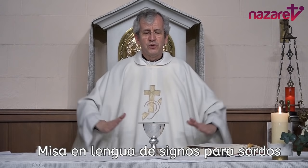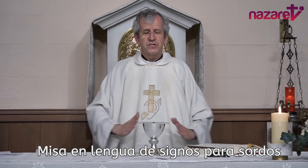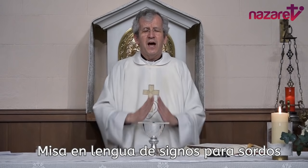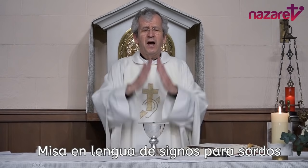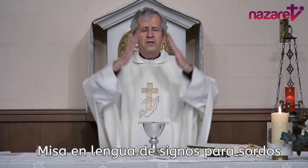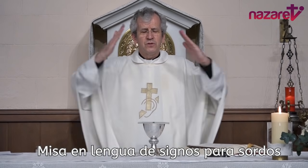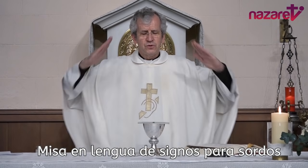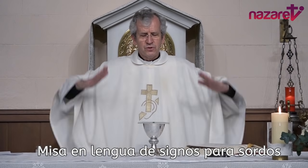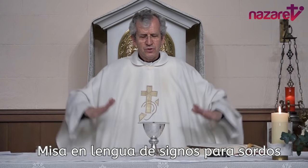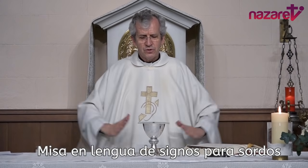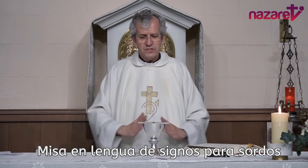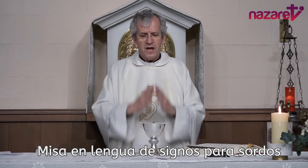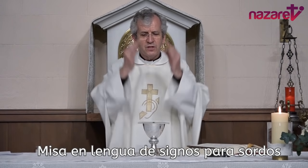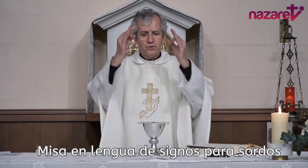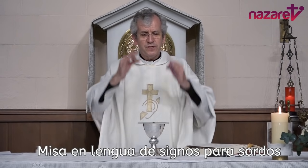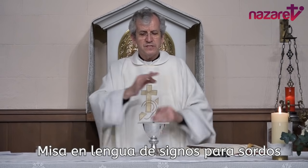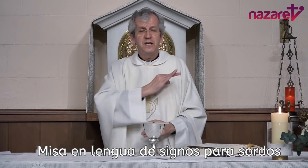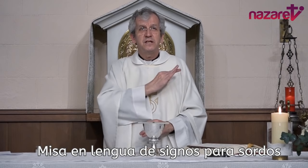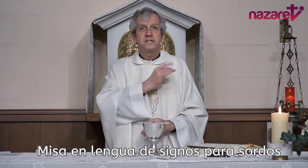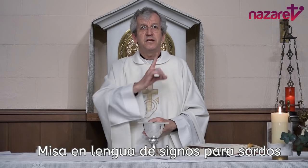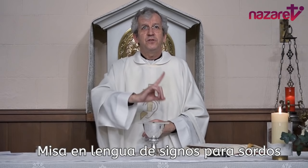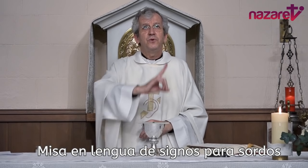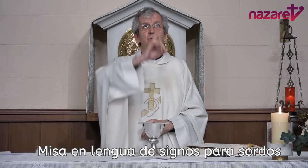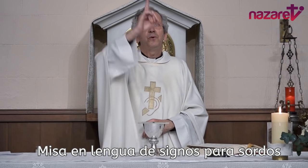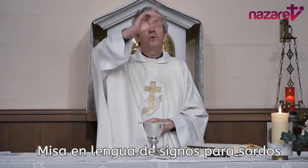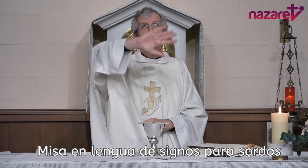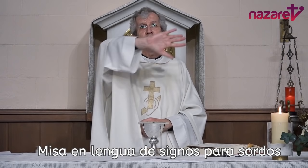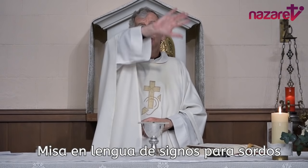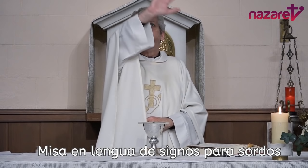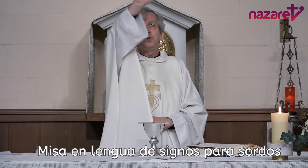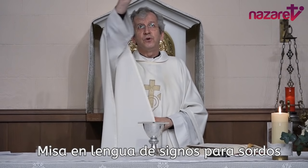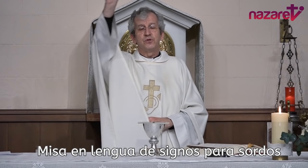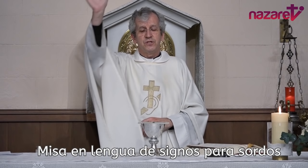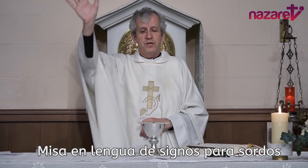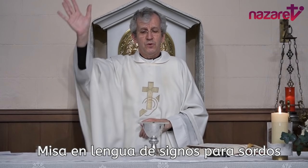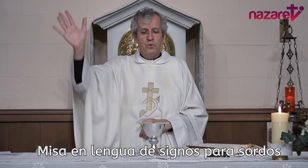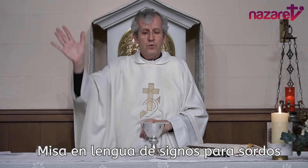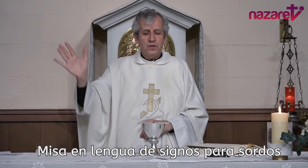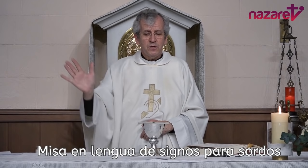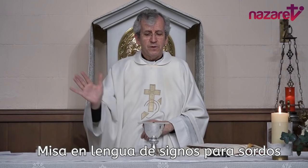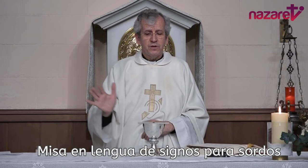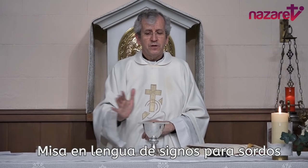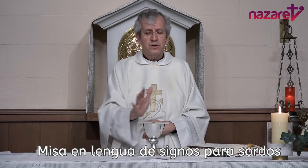Santo, santo, santo es el Señor, Dios del